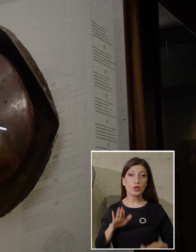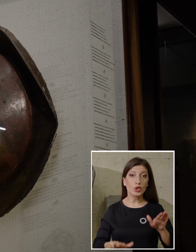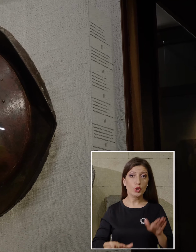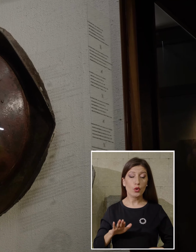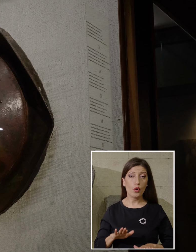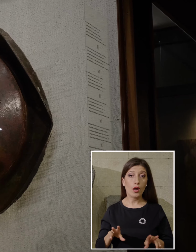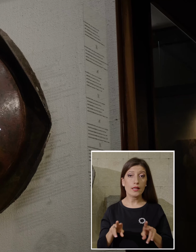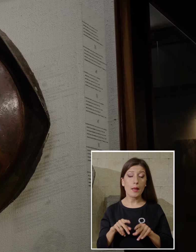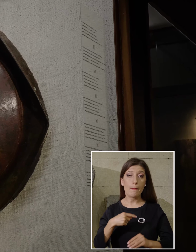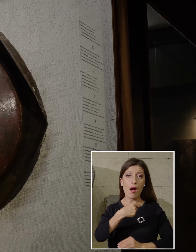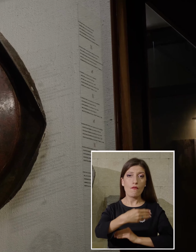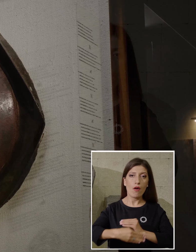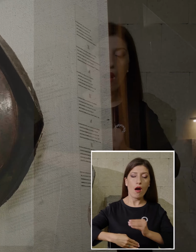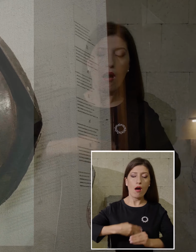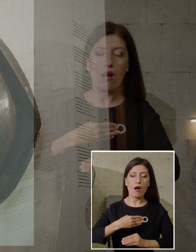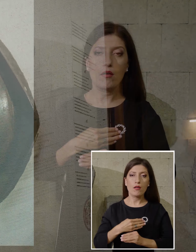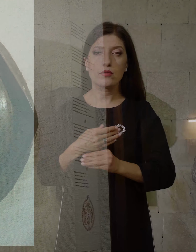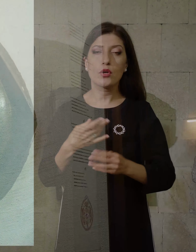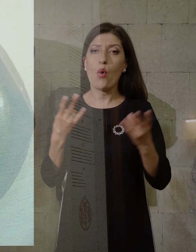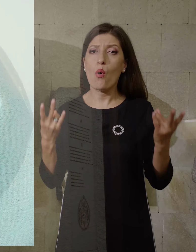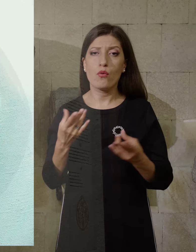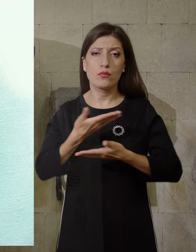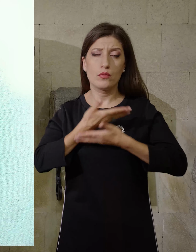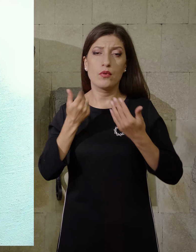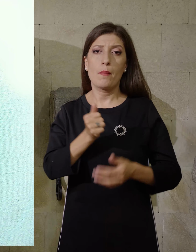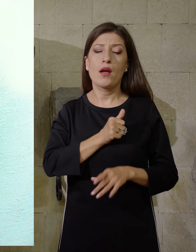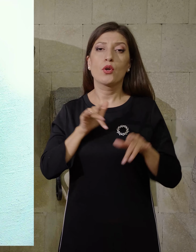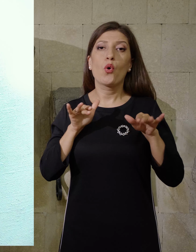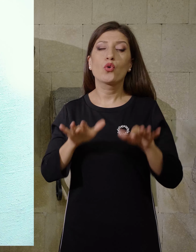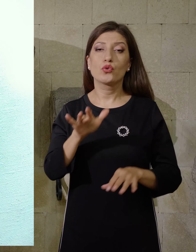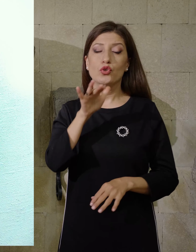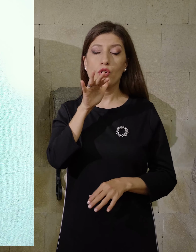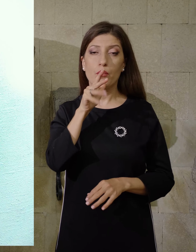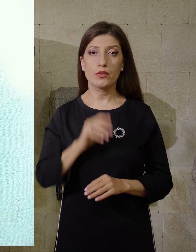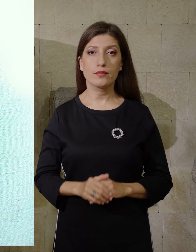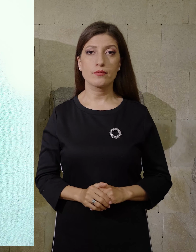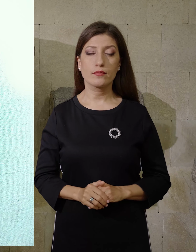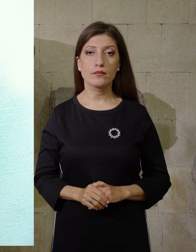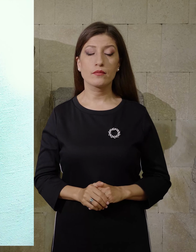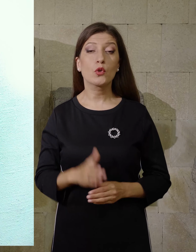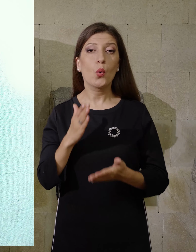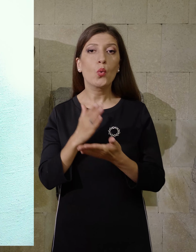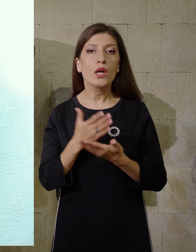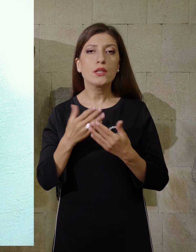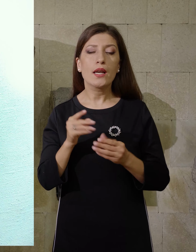Նման վահանները գլխավորապես չեն օգտագործվել մարտական գործողությունների ժամանակ, այլ ունեցել են դեկորատիվ